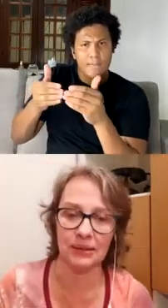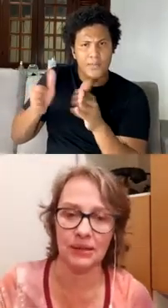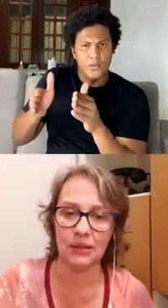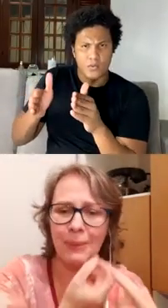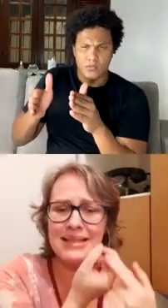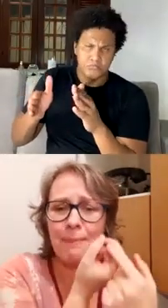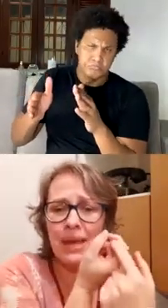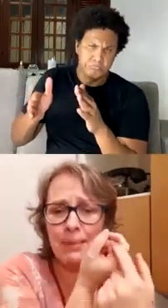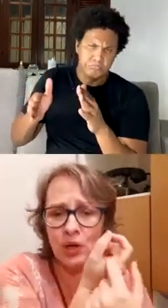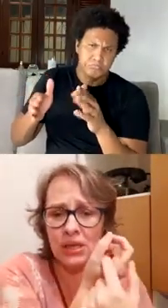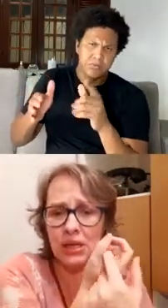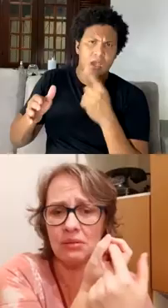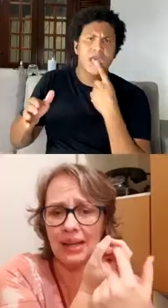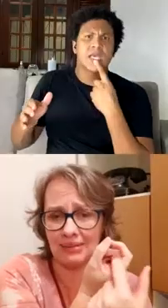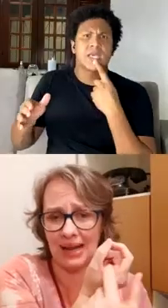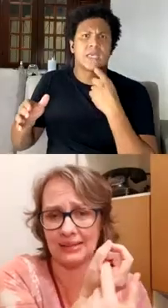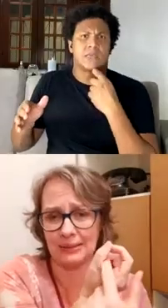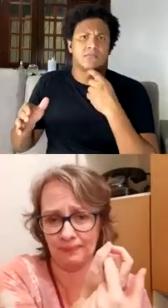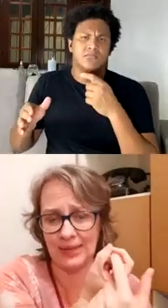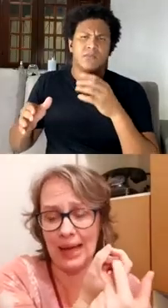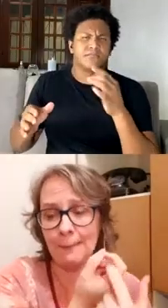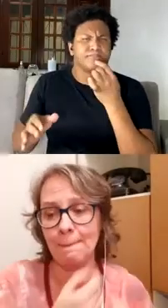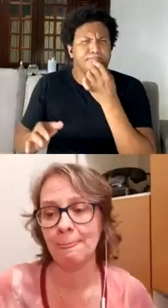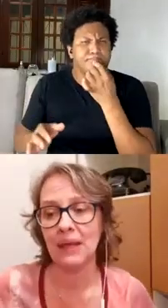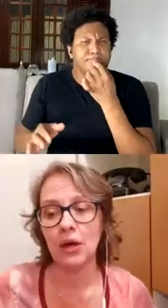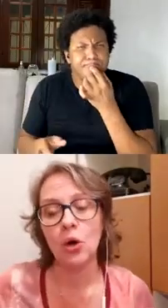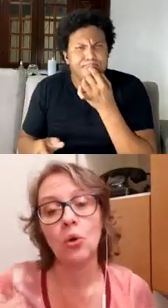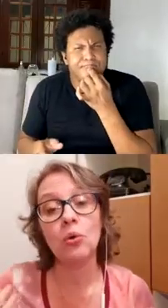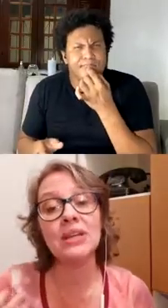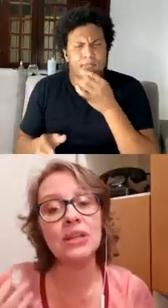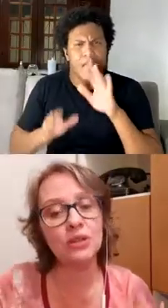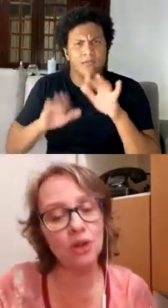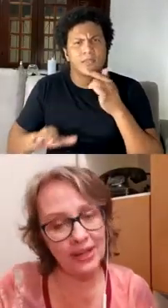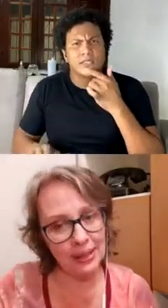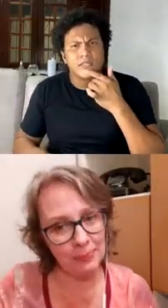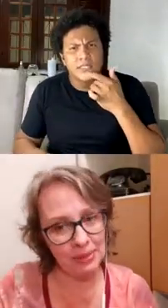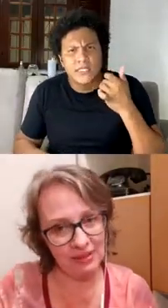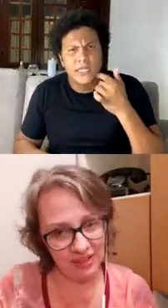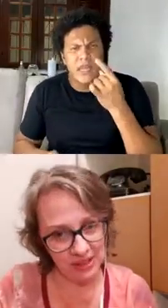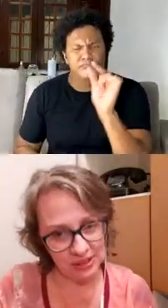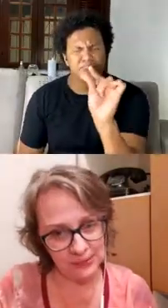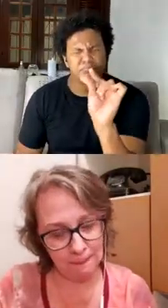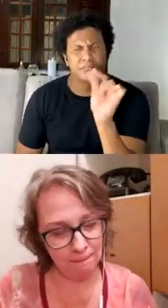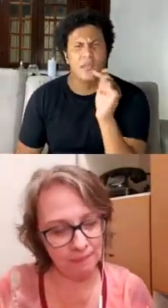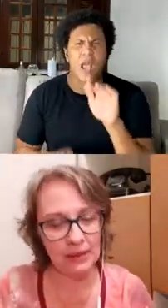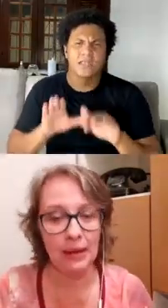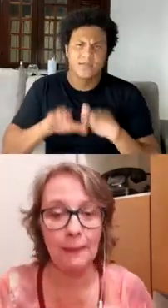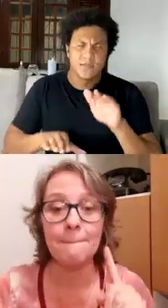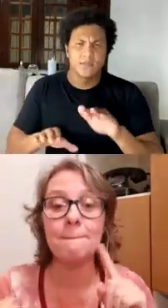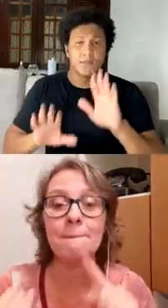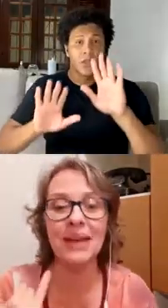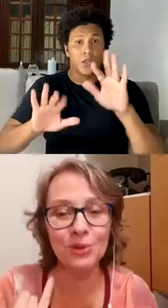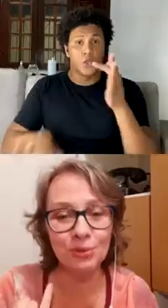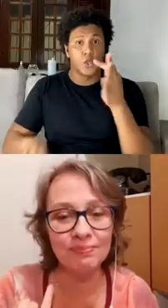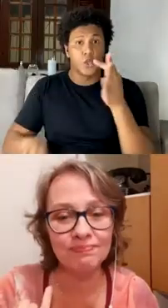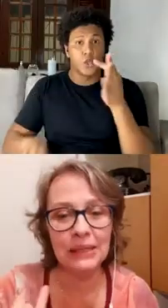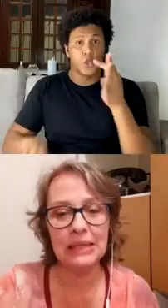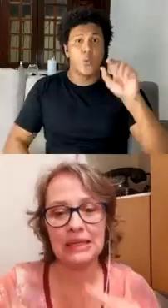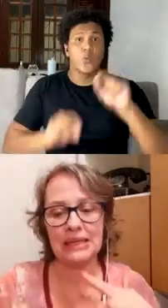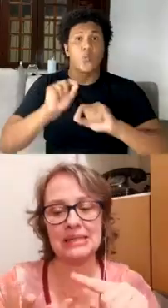sangra. Mas é bem pouquinho na entrada, tá? O que dói na primeira vez?